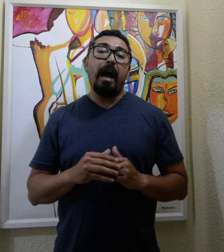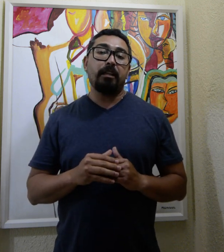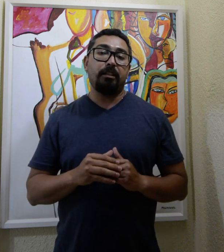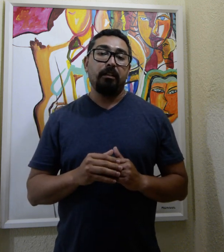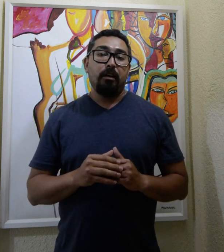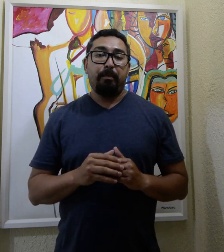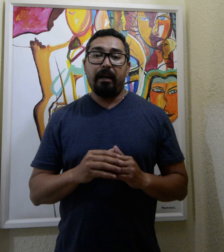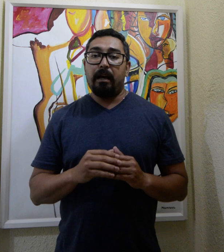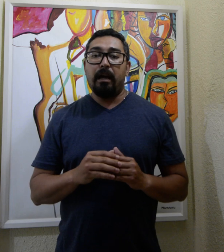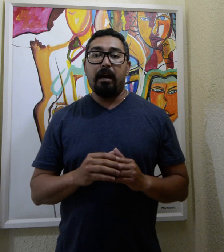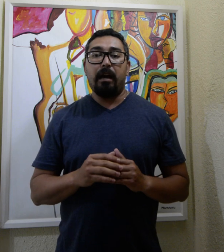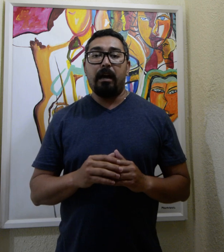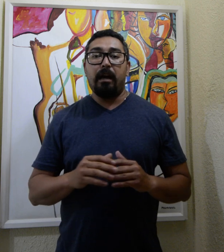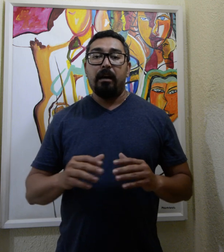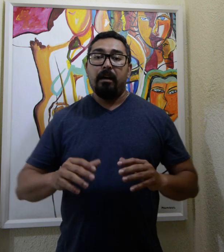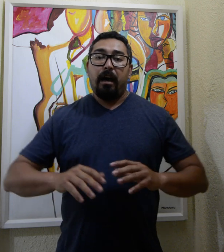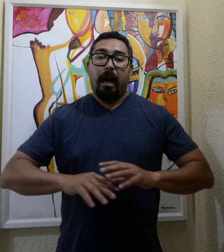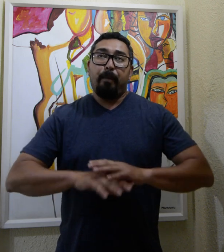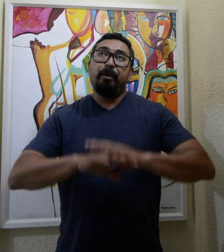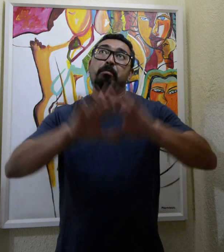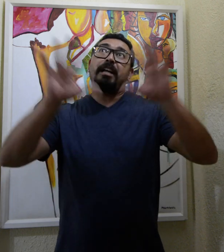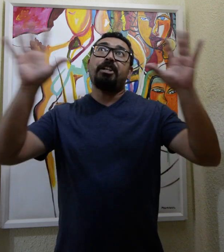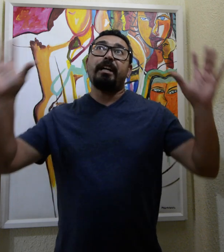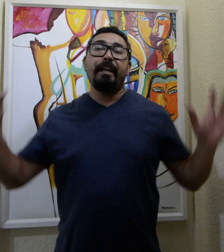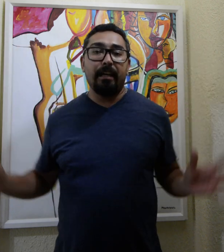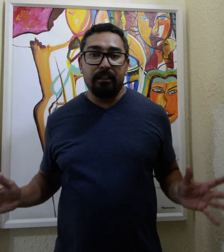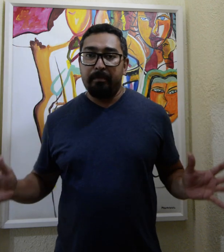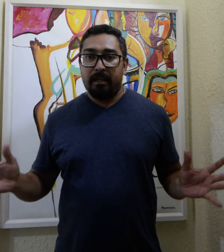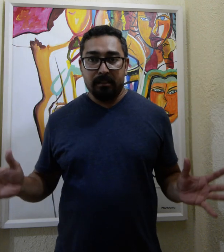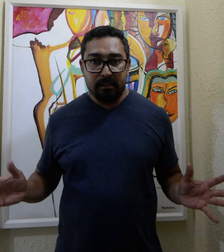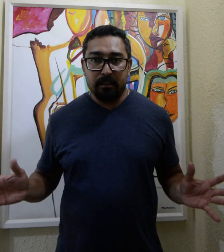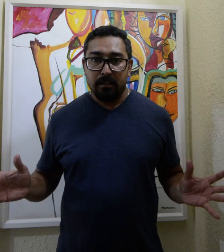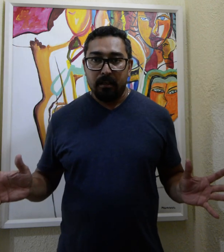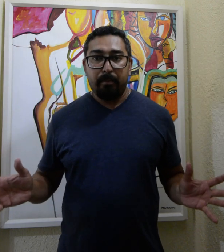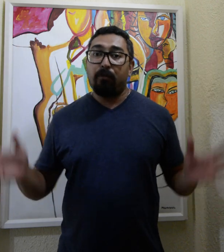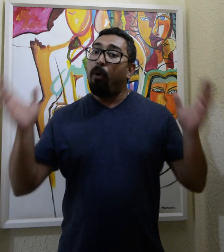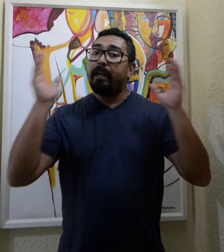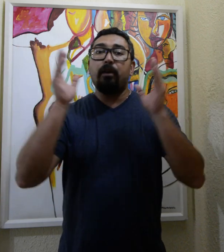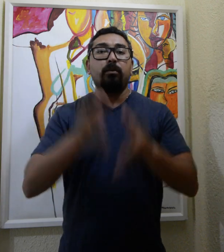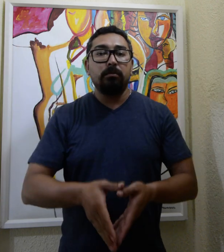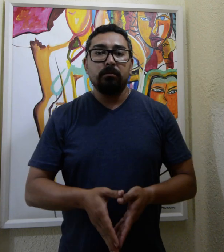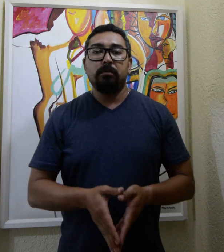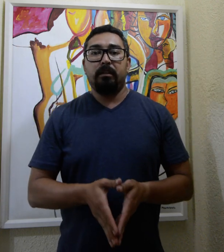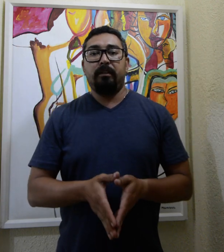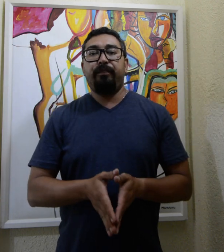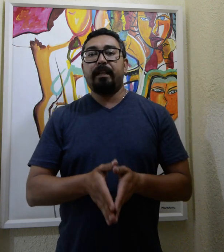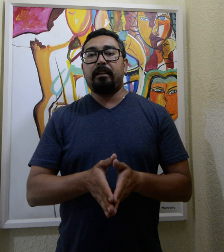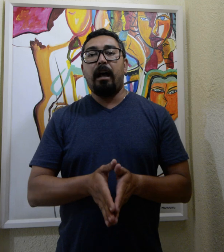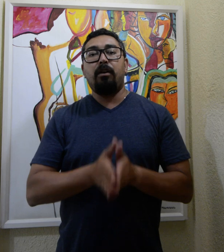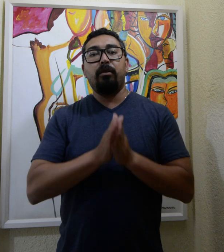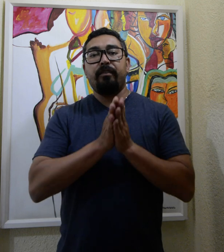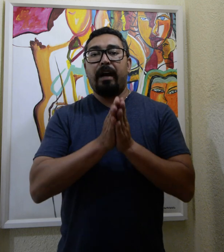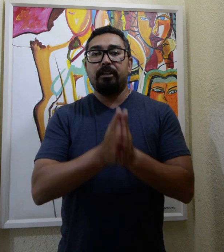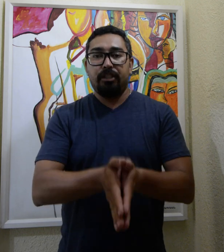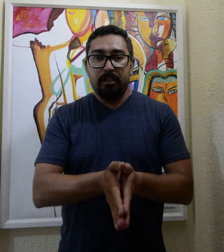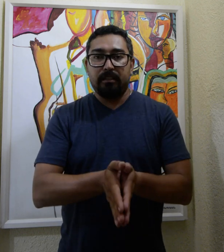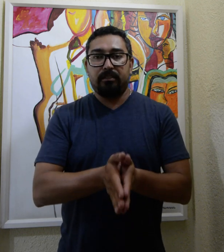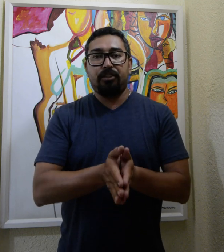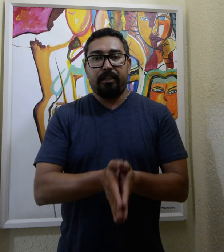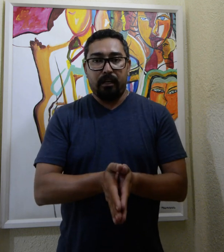margem para abrir uma janela imensa para qualquer um infectar ou invadir esse sistema.